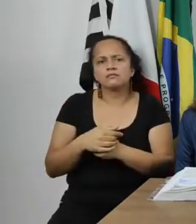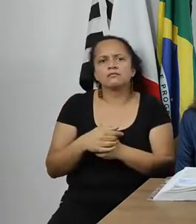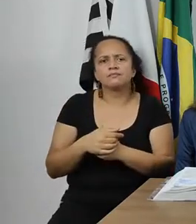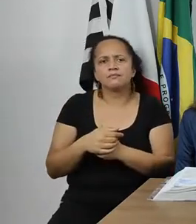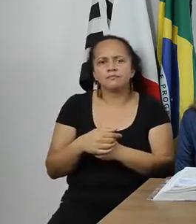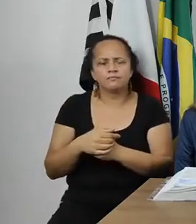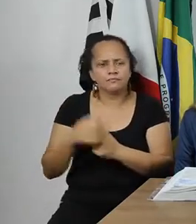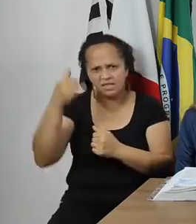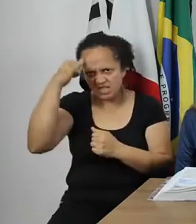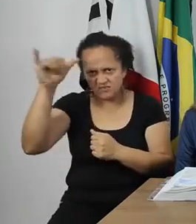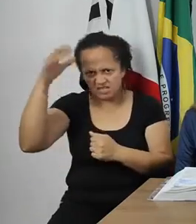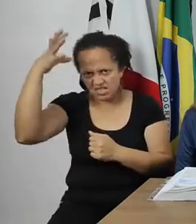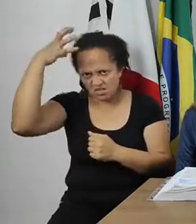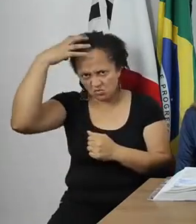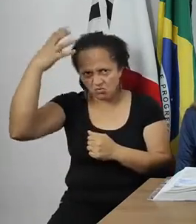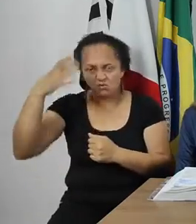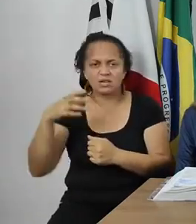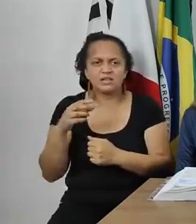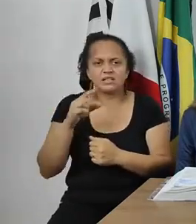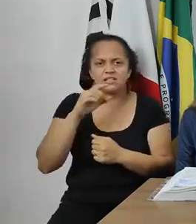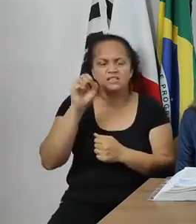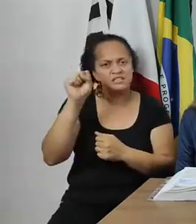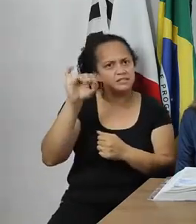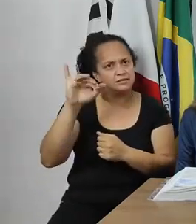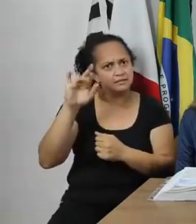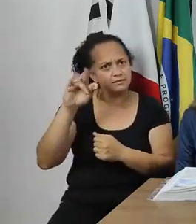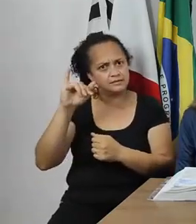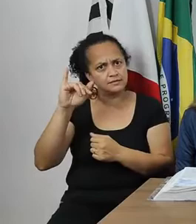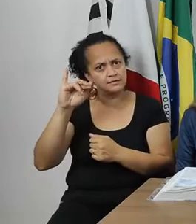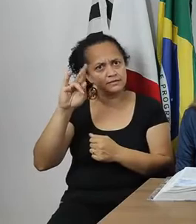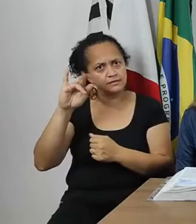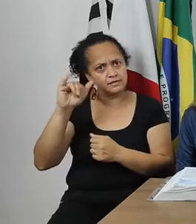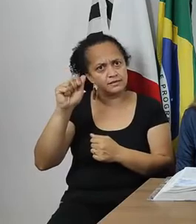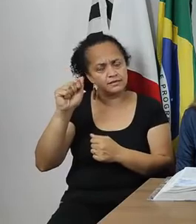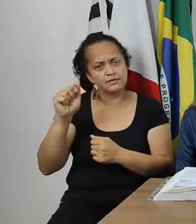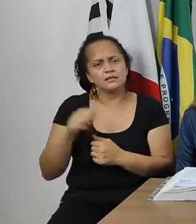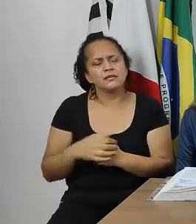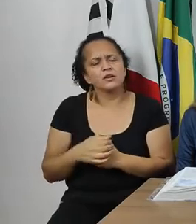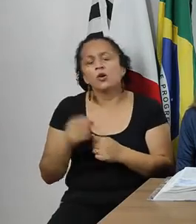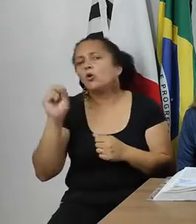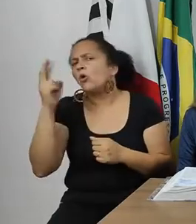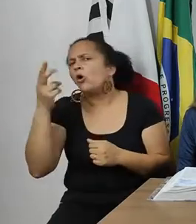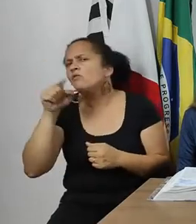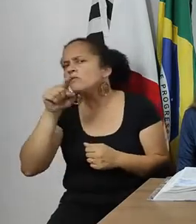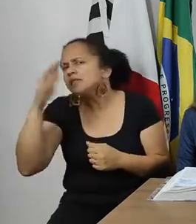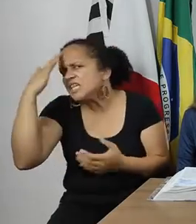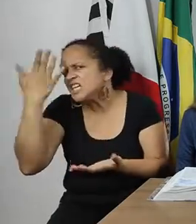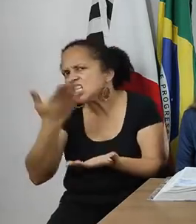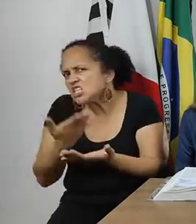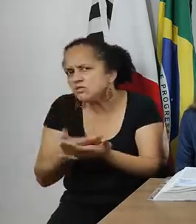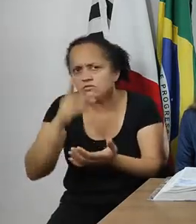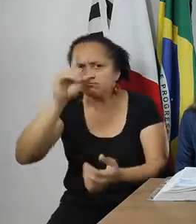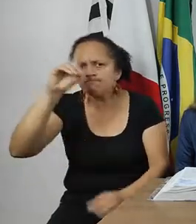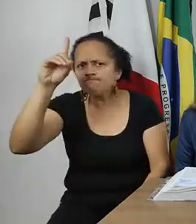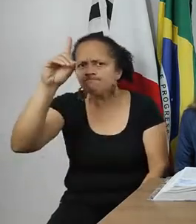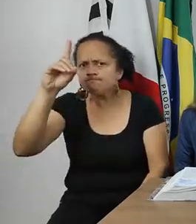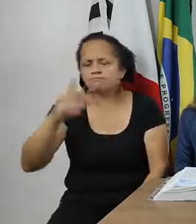versículo 22. Ou por acaso você vai me dizer que confia no Senhor seu Deus?